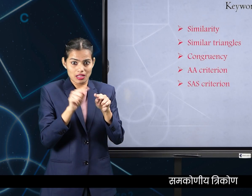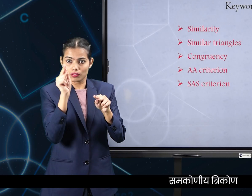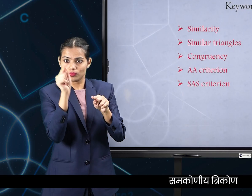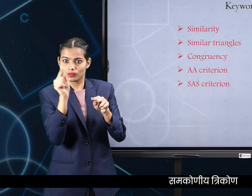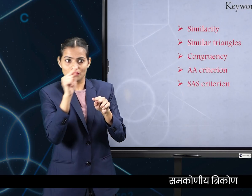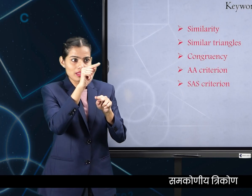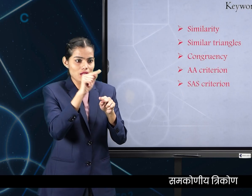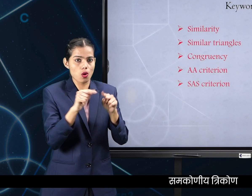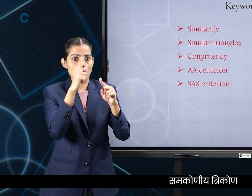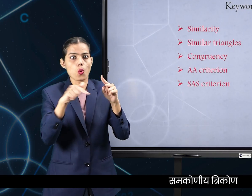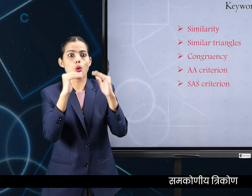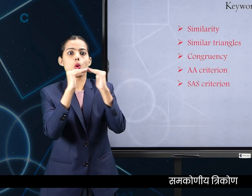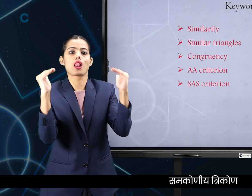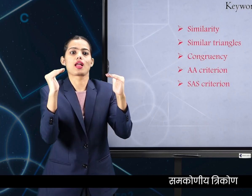समकोणीय त्रिकोण,